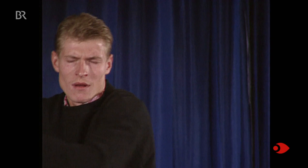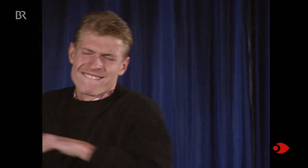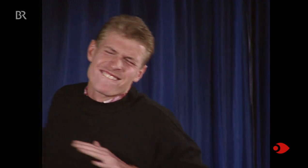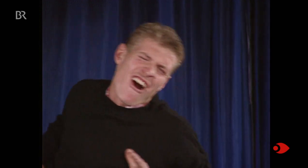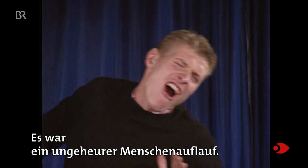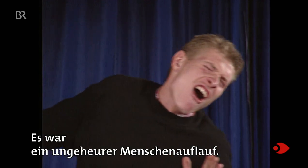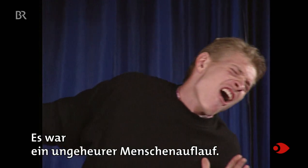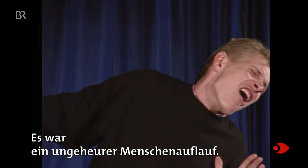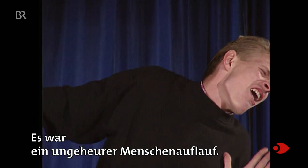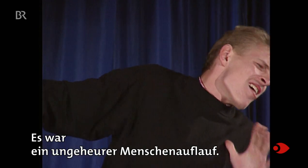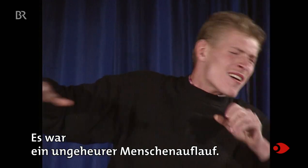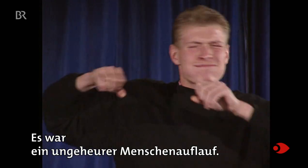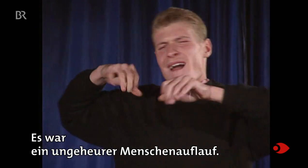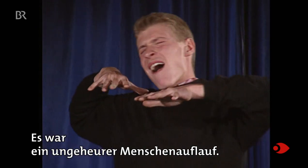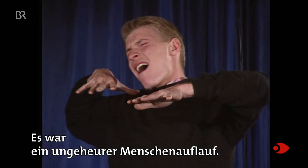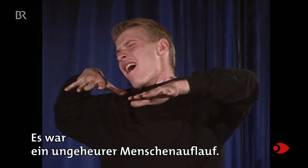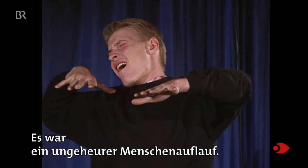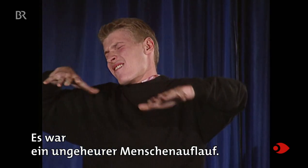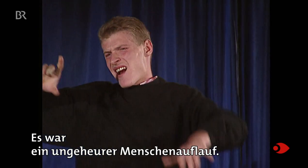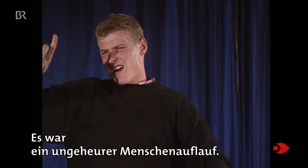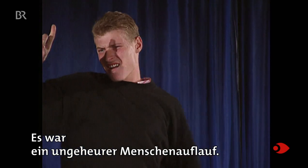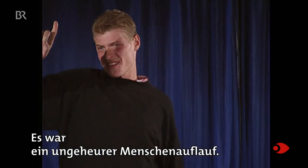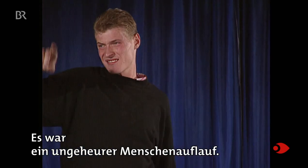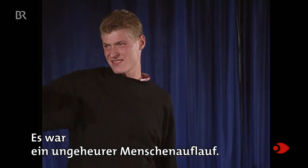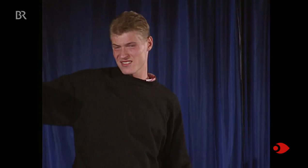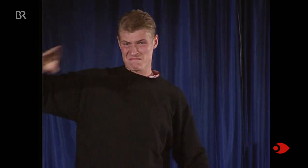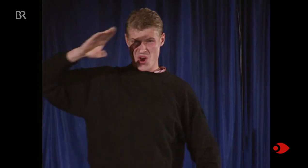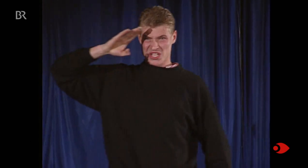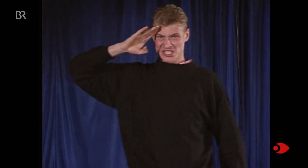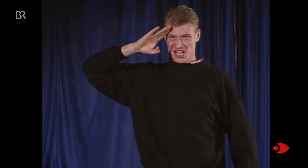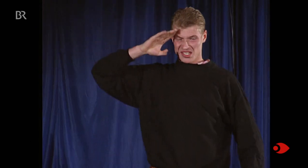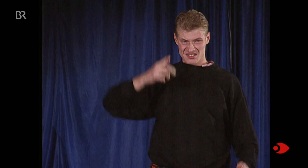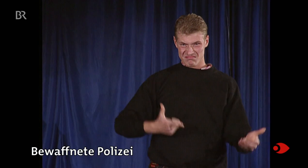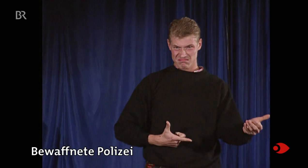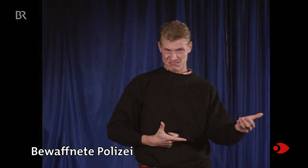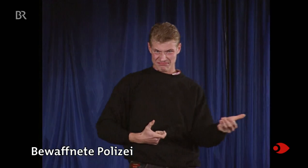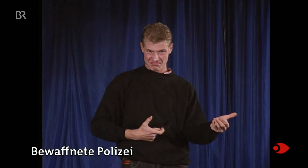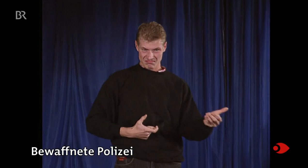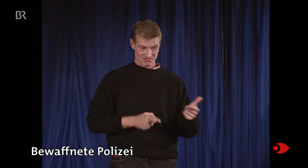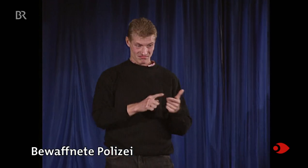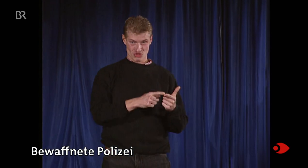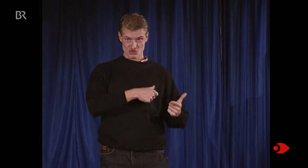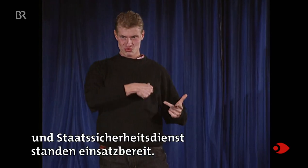Es war ein ungeheurer Menschenauflauf. Bewaffnete Polizei und